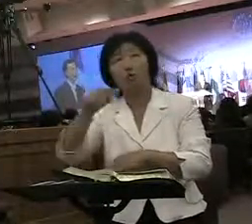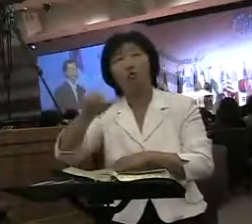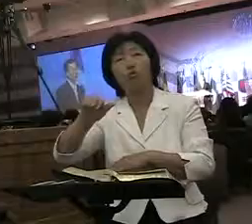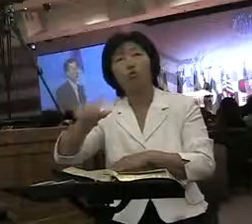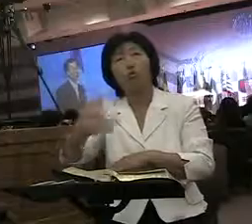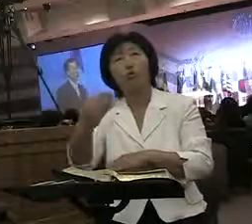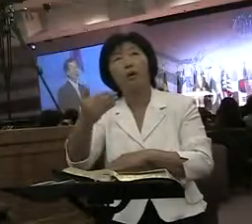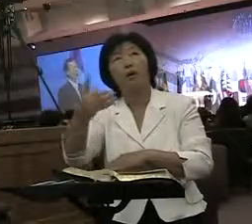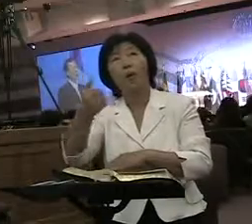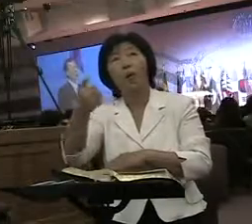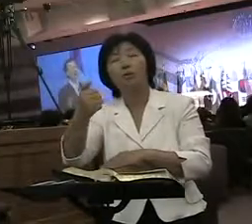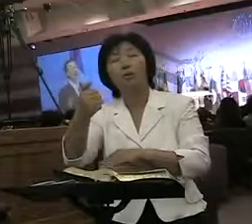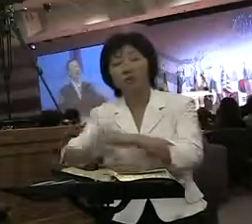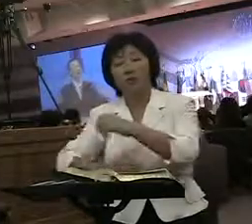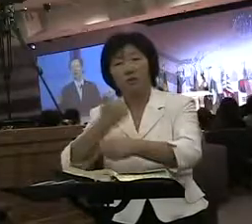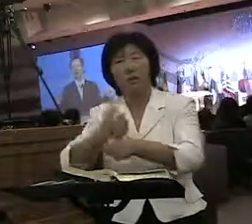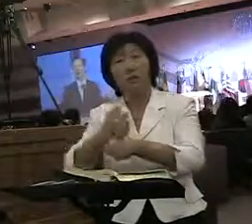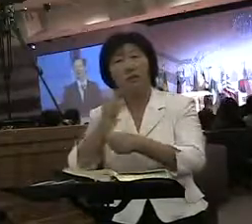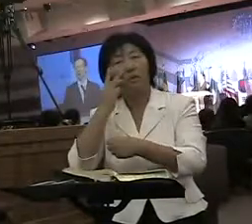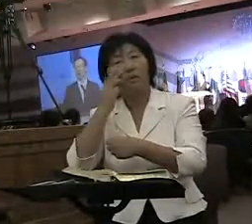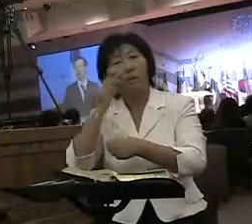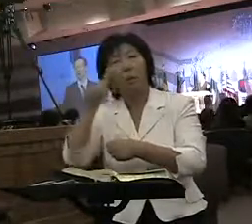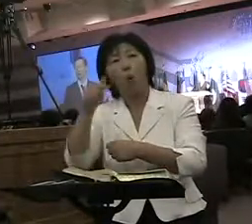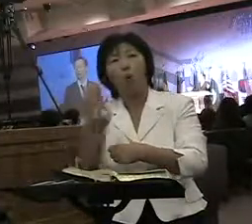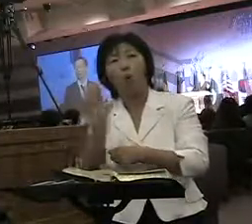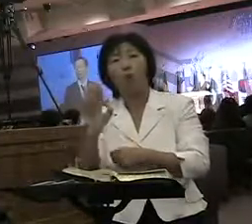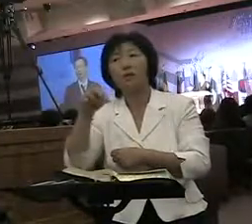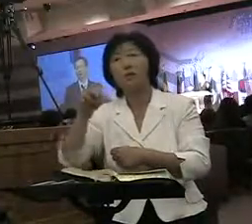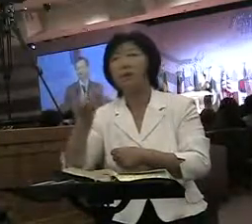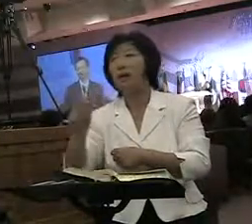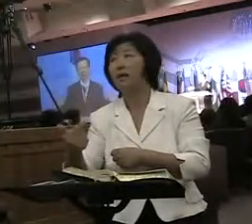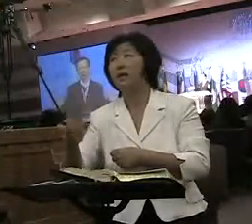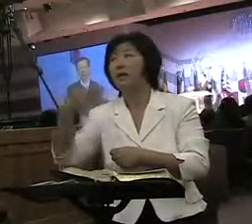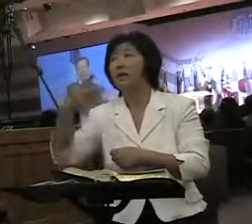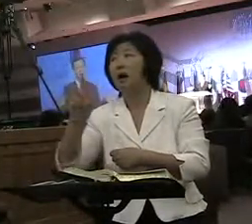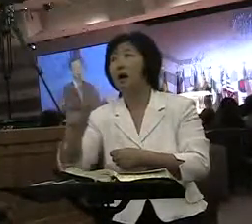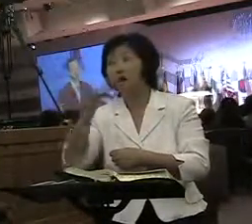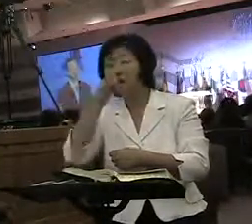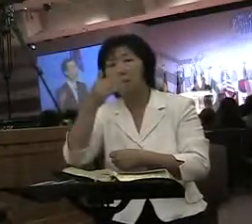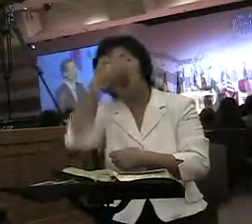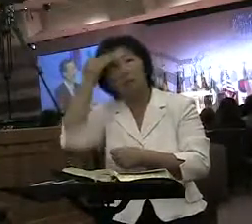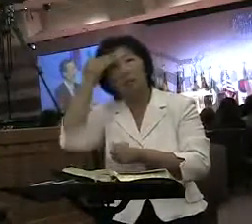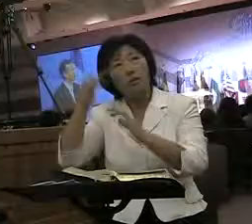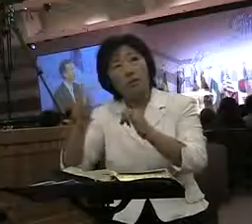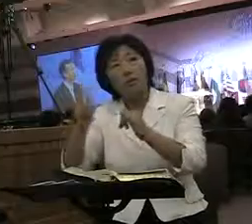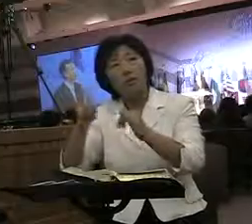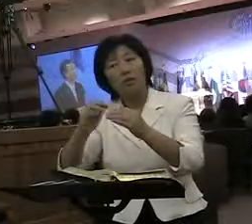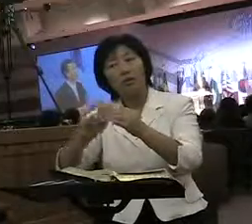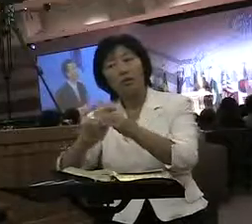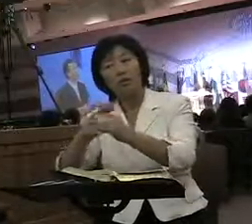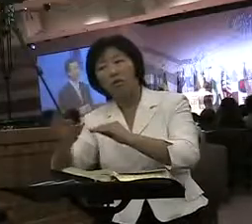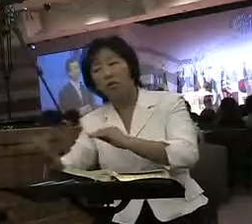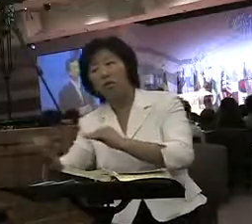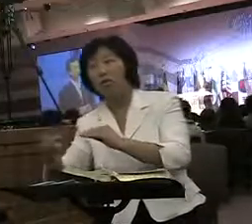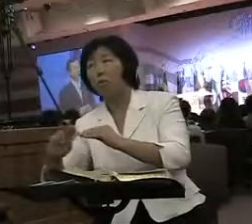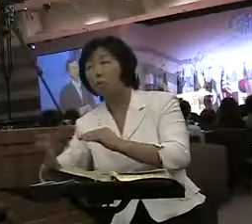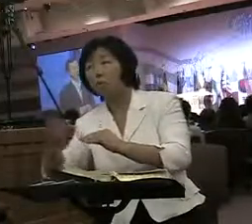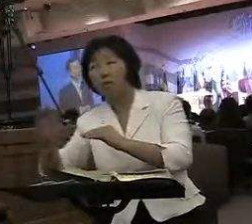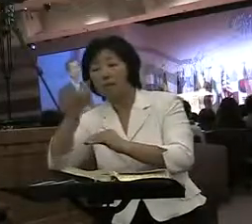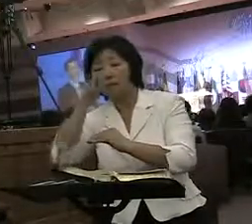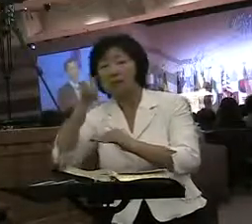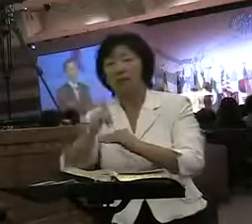해도 이 미국 안에 공산당이 있었습니다. 그때 젊은이들 중에 그쪽으로 넘어간 그